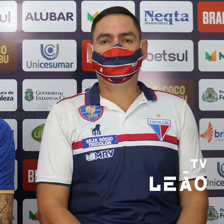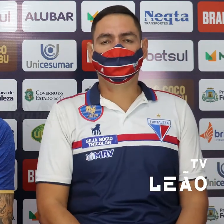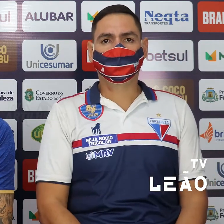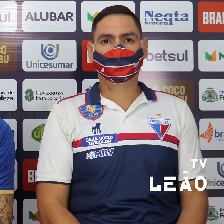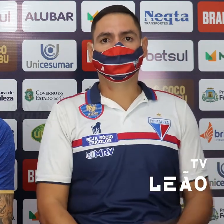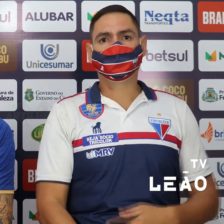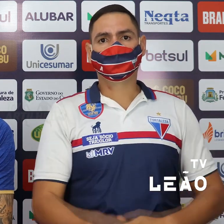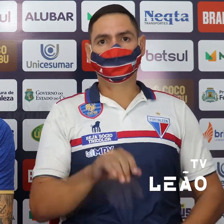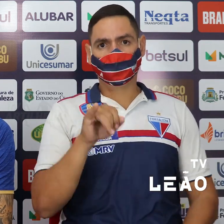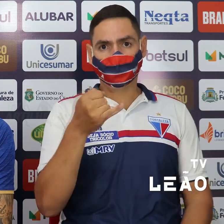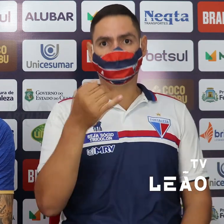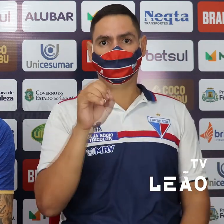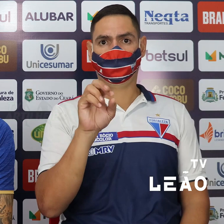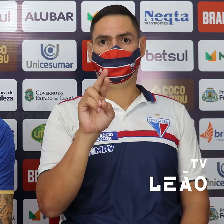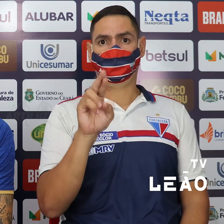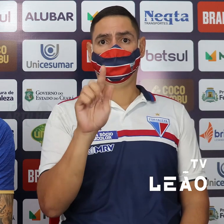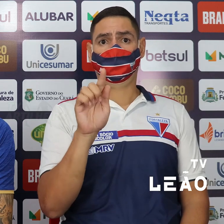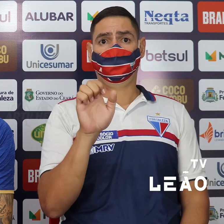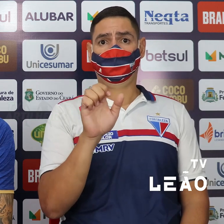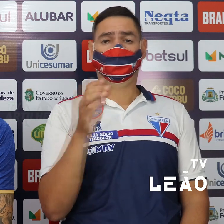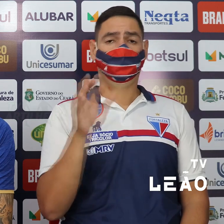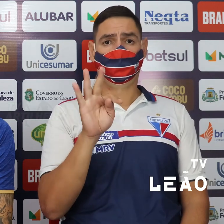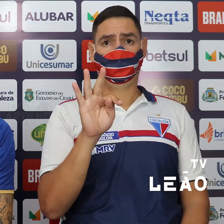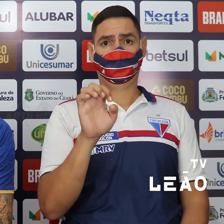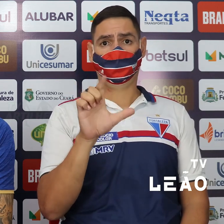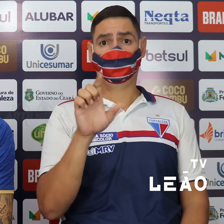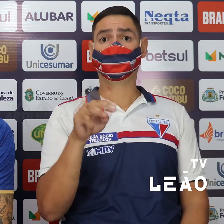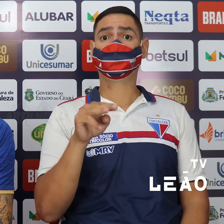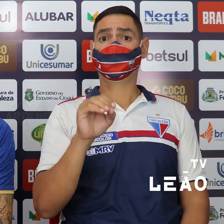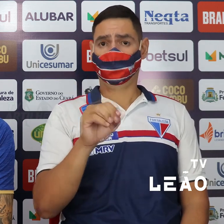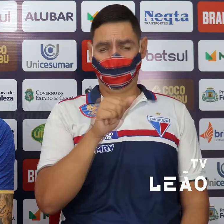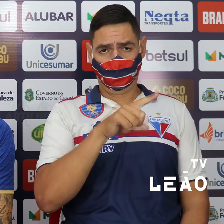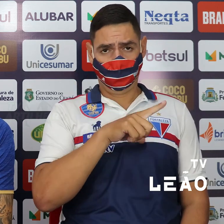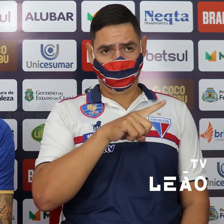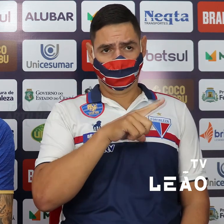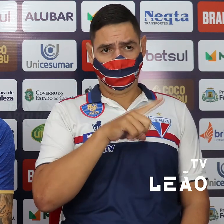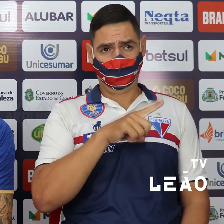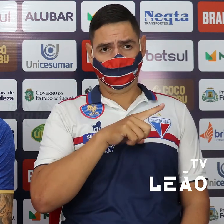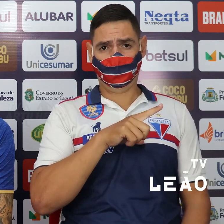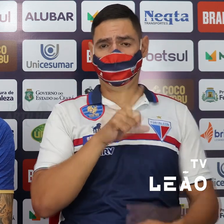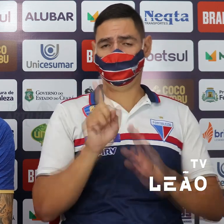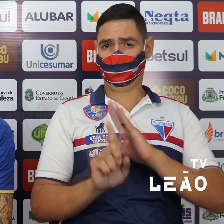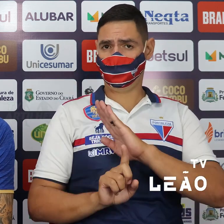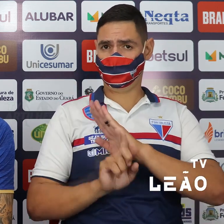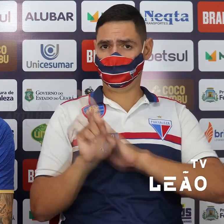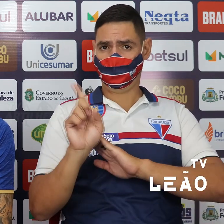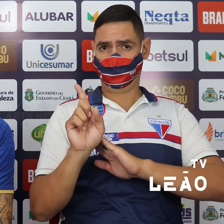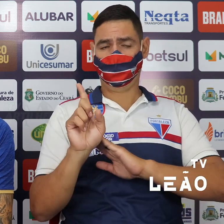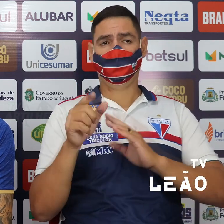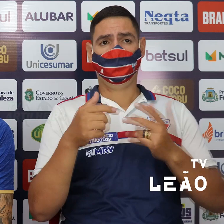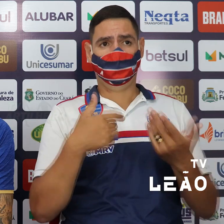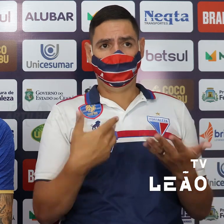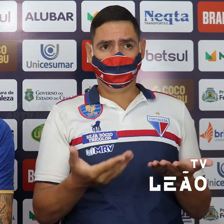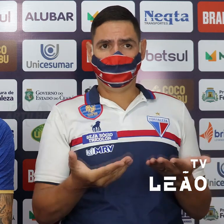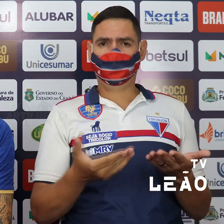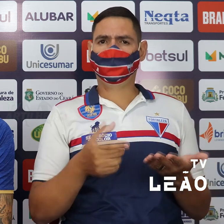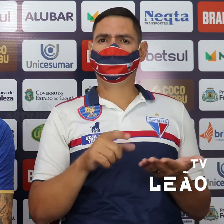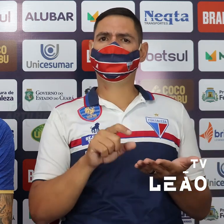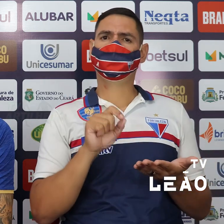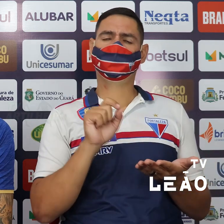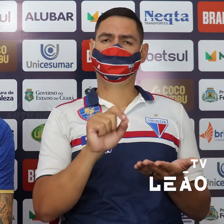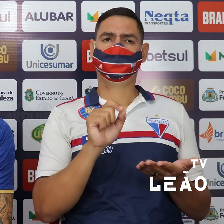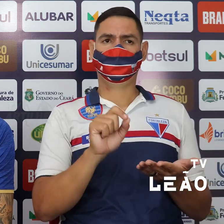voz da Fiel Itália Tricolor, e o Sérgio Moura, o programa Debate Tricolor, eles perguntam se o que deu para